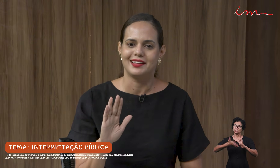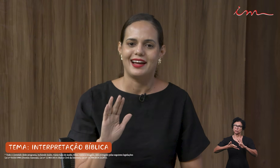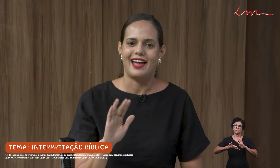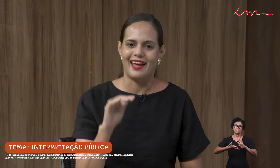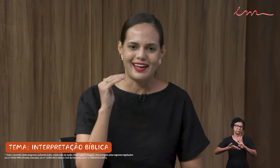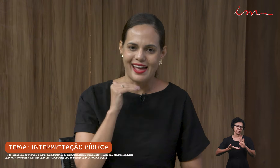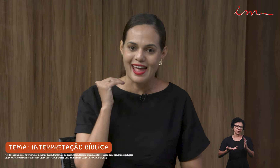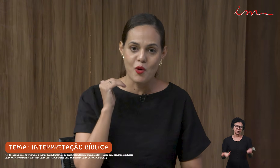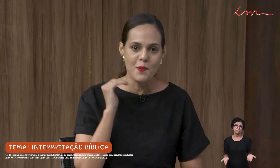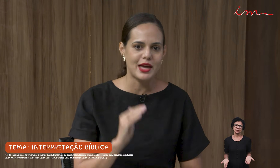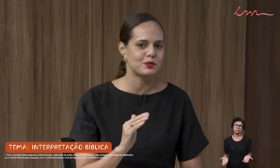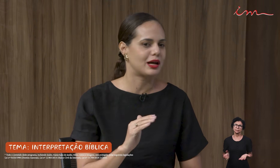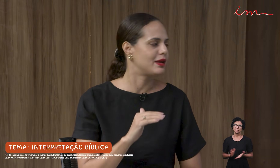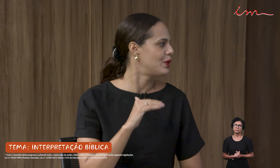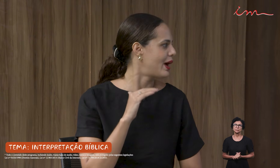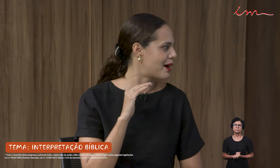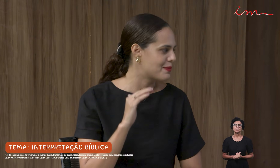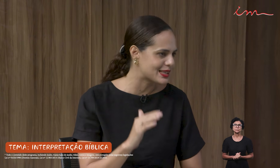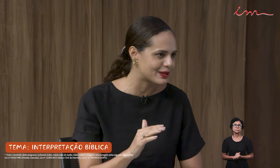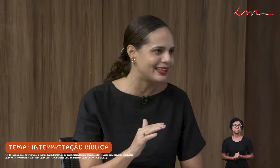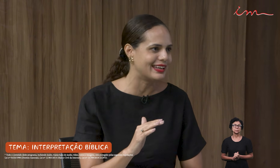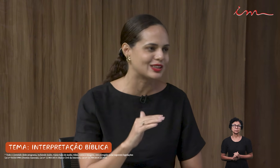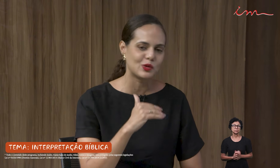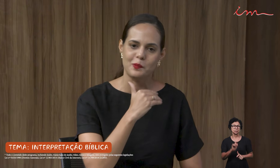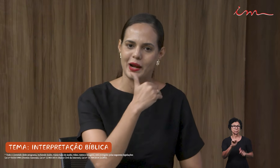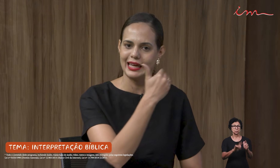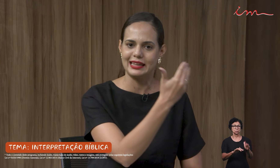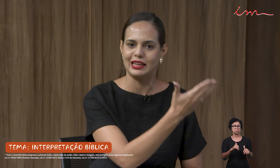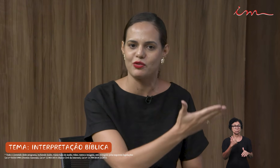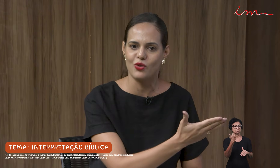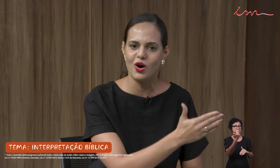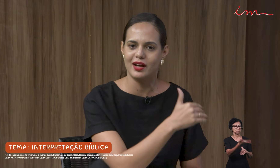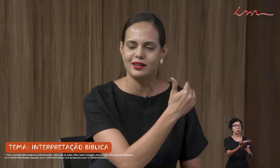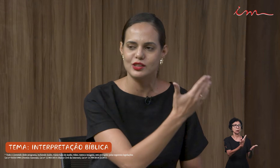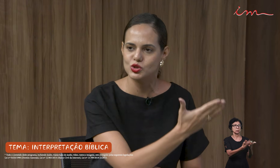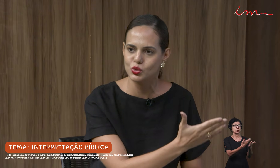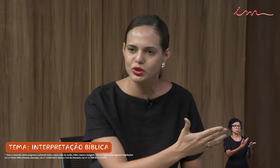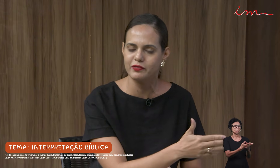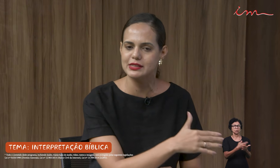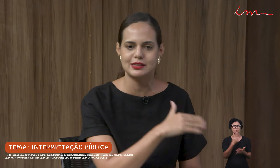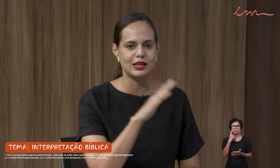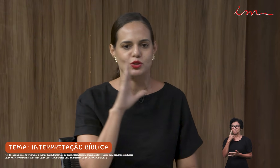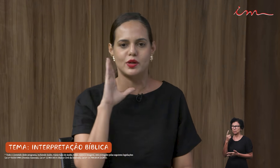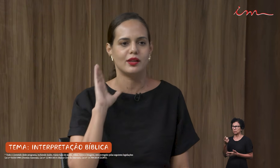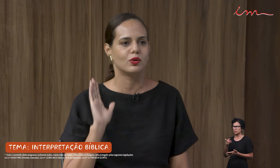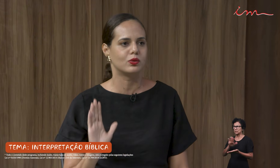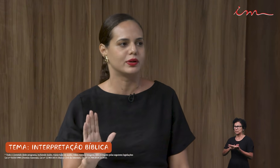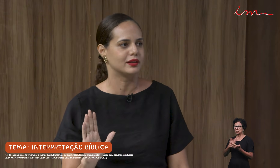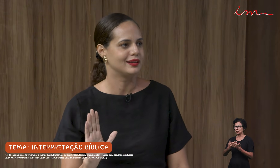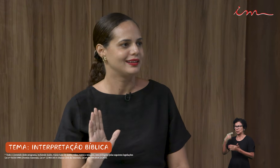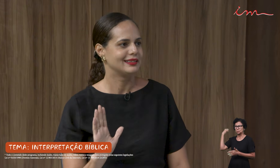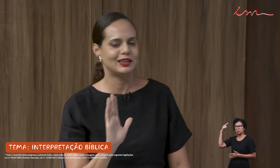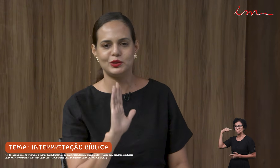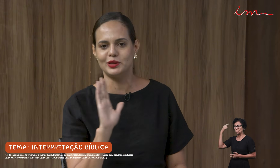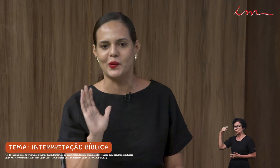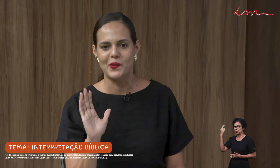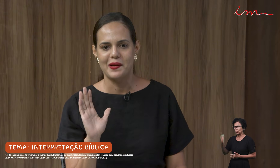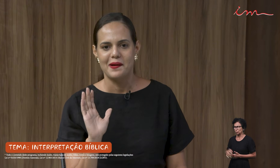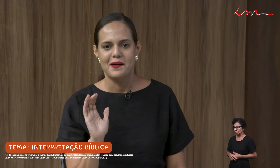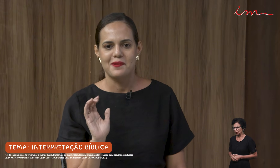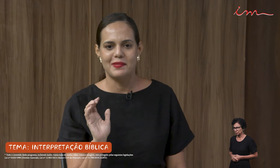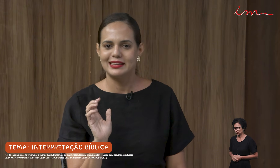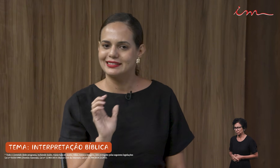fugir. É o mesmo caminho, é a mesma linha. Então, para quem está lá fora, que estuda, pode dizer, não, isso aí é loucura.